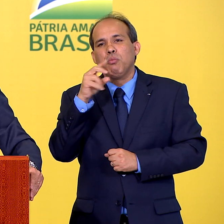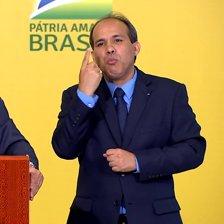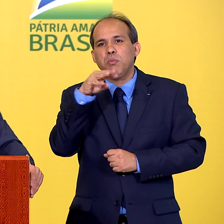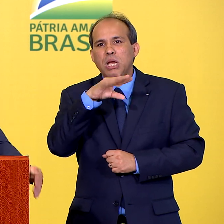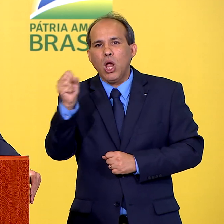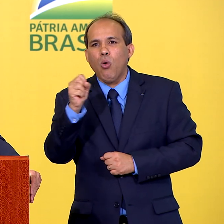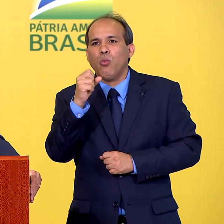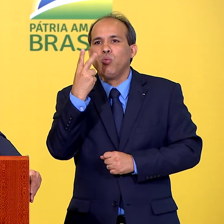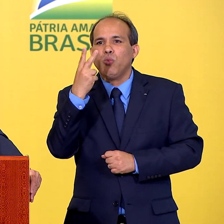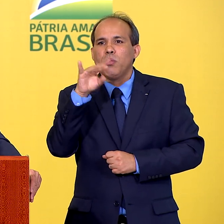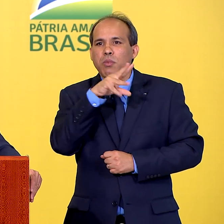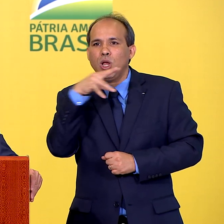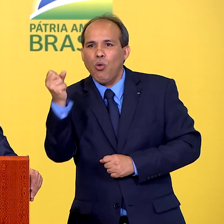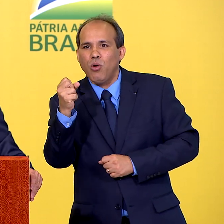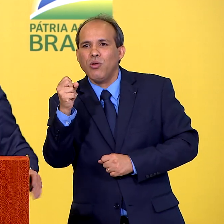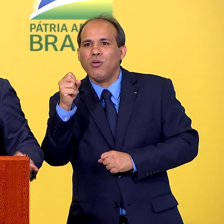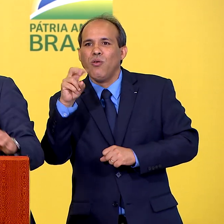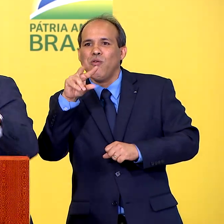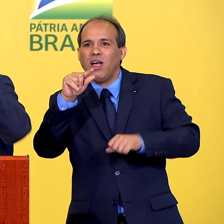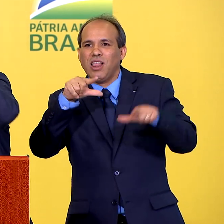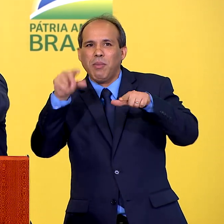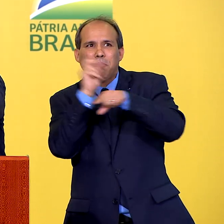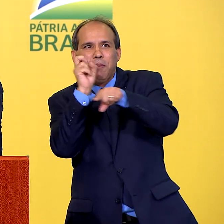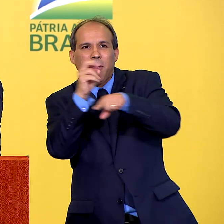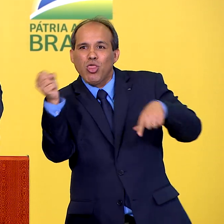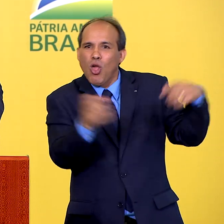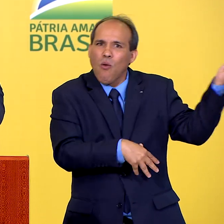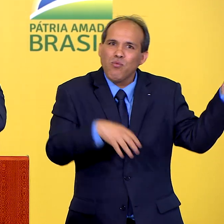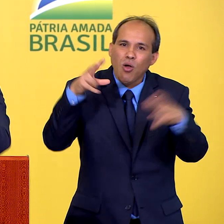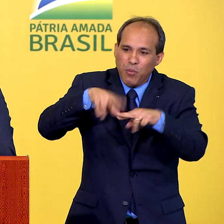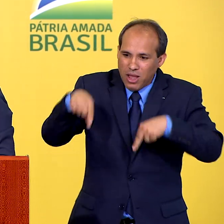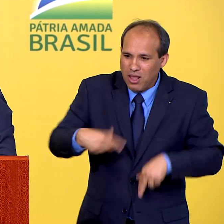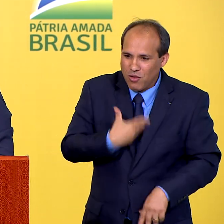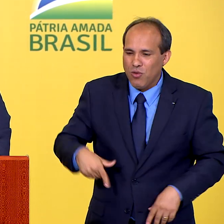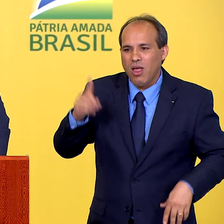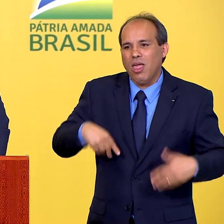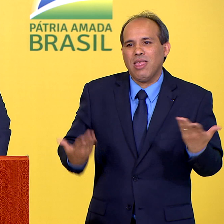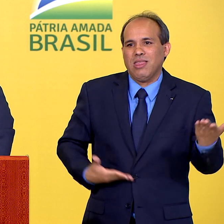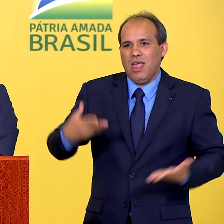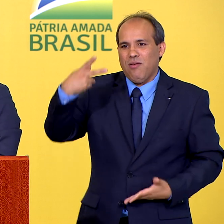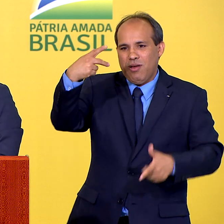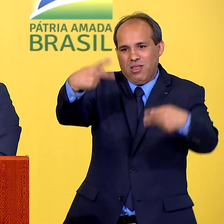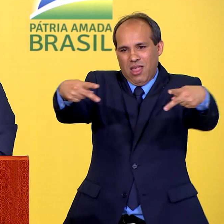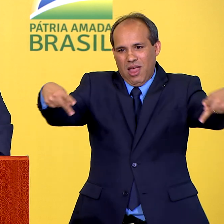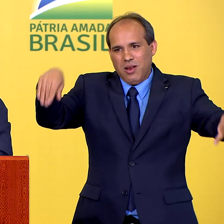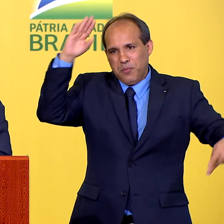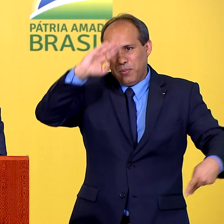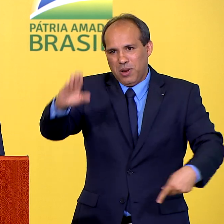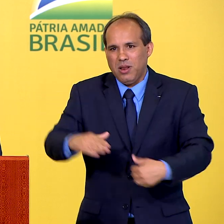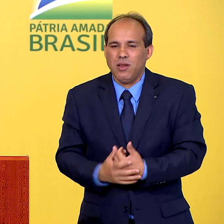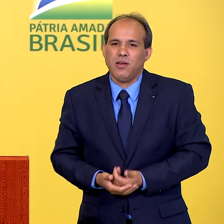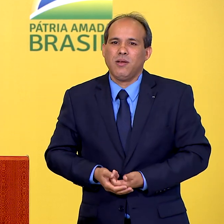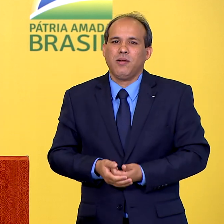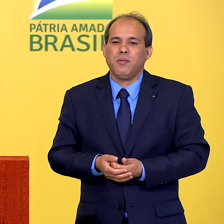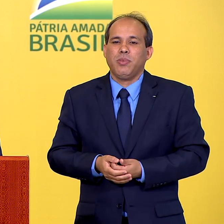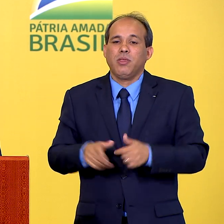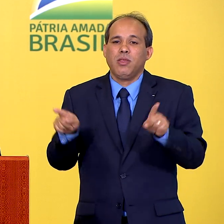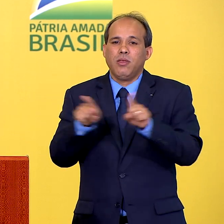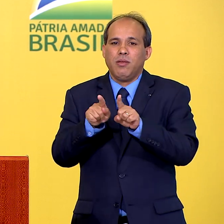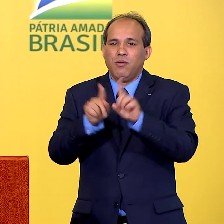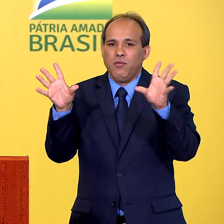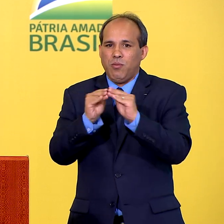novos empregos de carteira assinada. Sabe por quê? Porque esse é um governo que serve aos brasileiros. E eu quero terminar